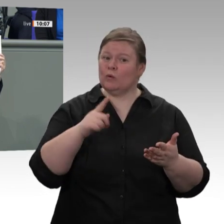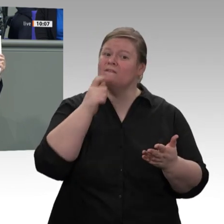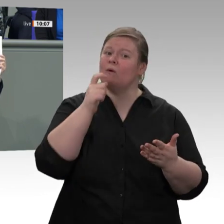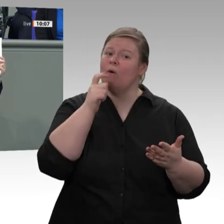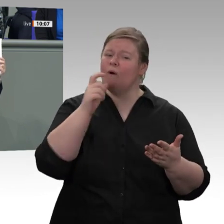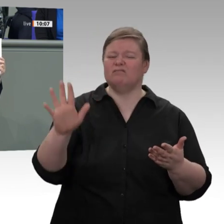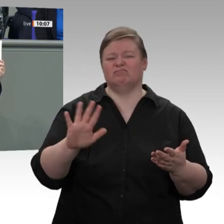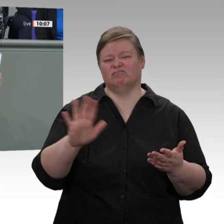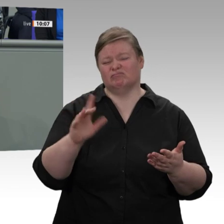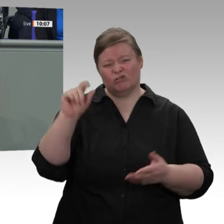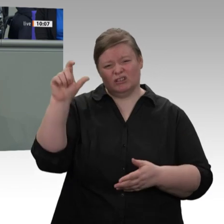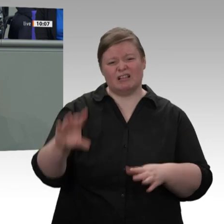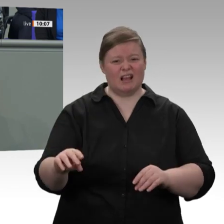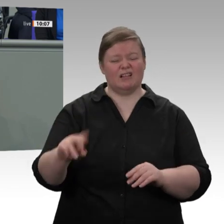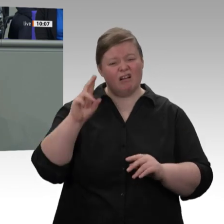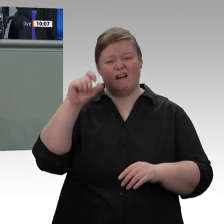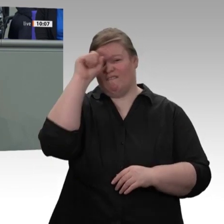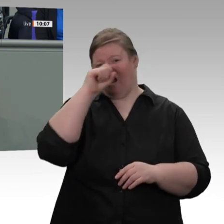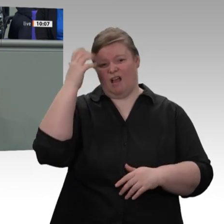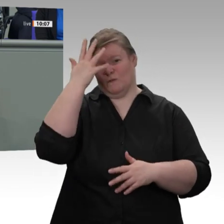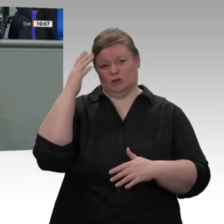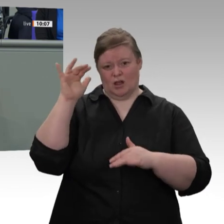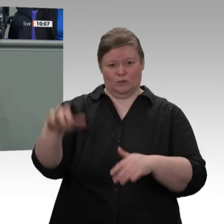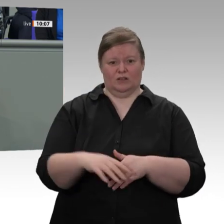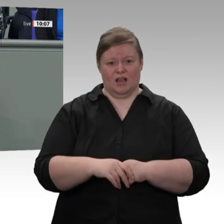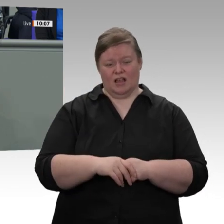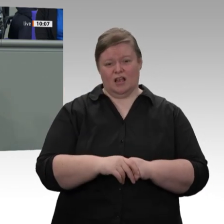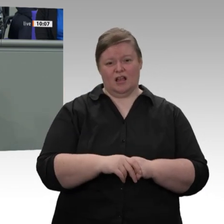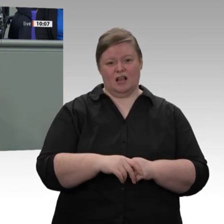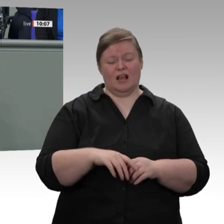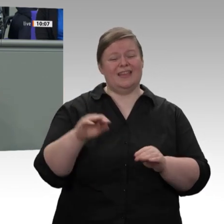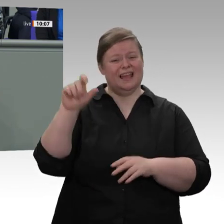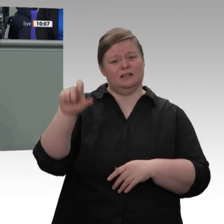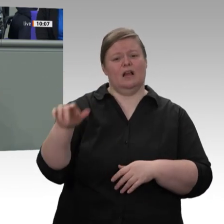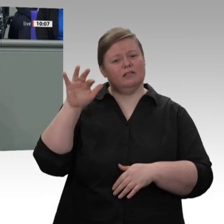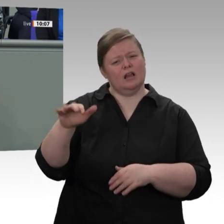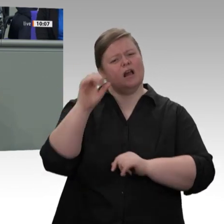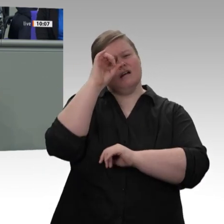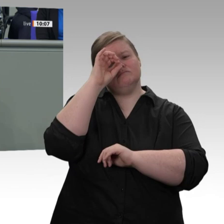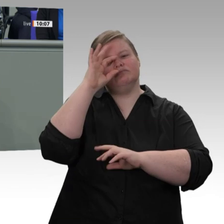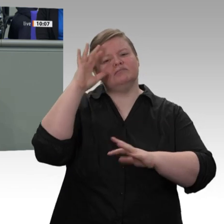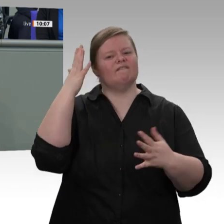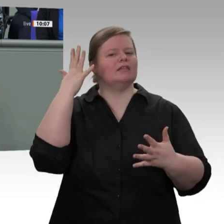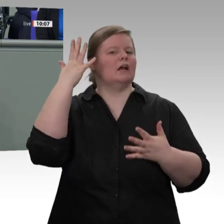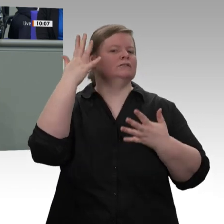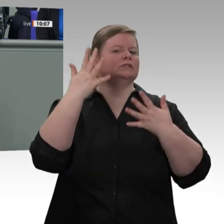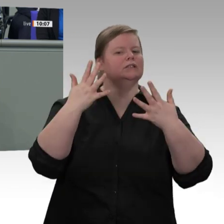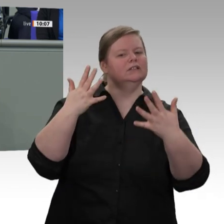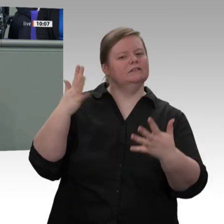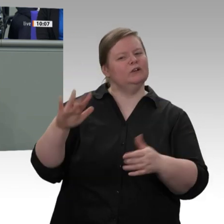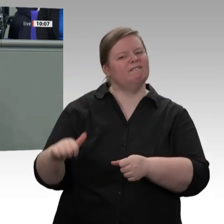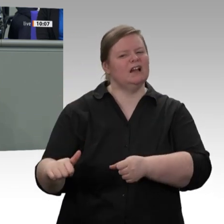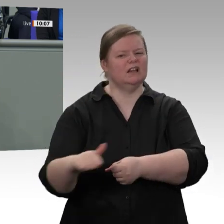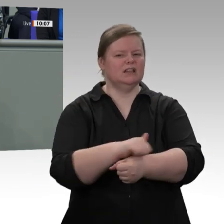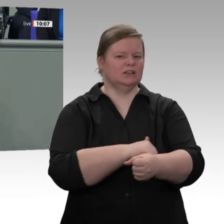Zudem müssen wir eine Zeitschleife fliegen und den Planeten zerstören. Offensichtlich keine politische Agenda. Die psychotische